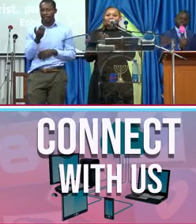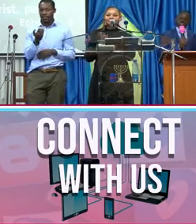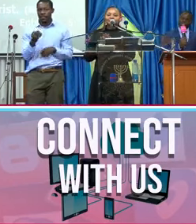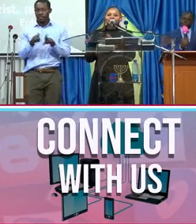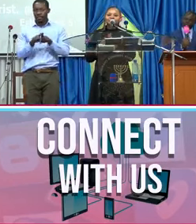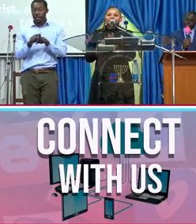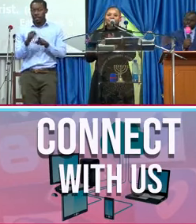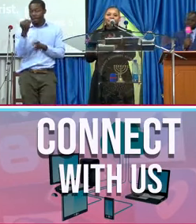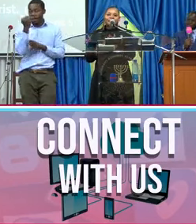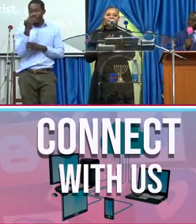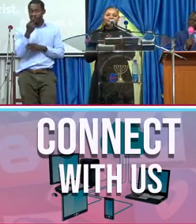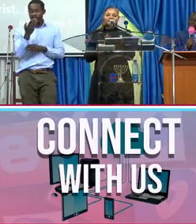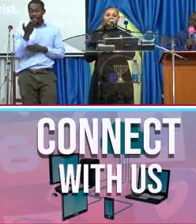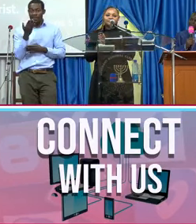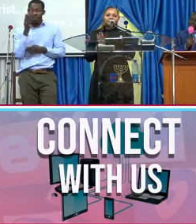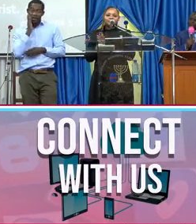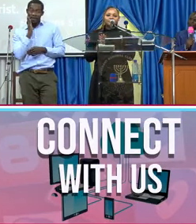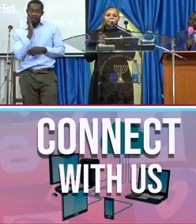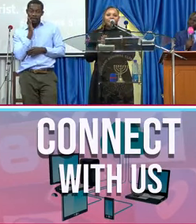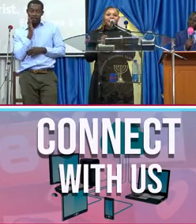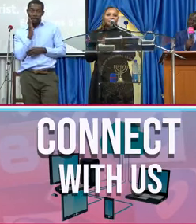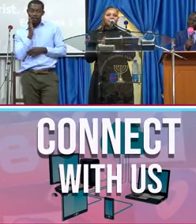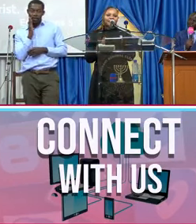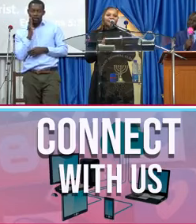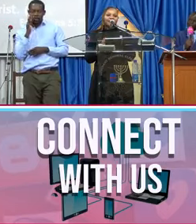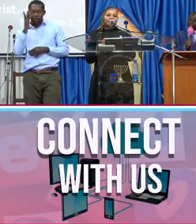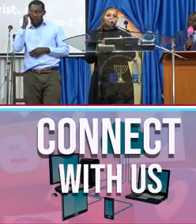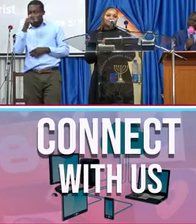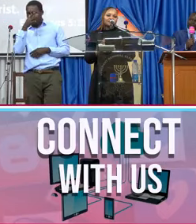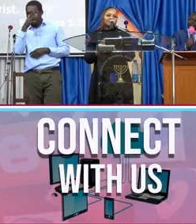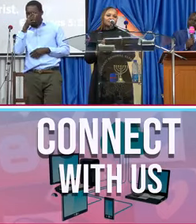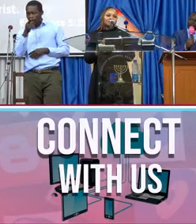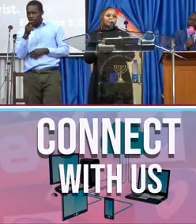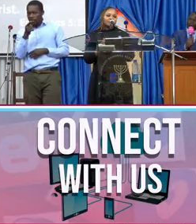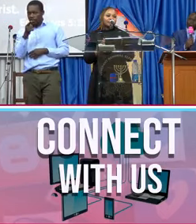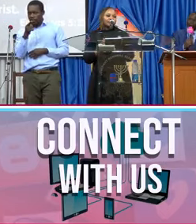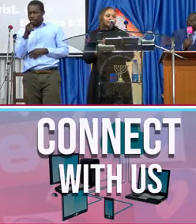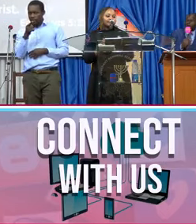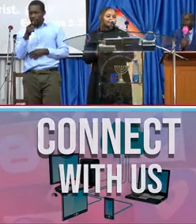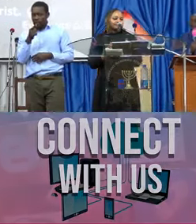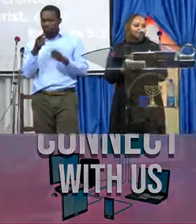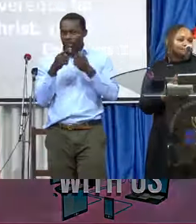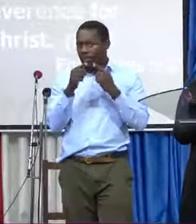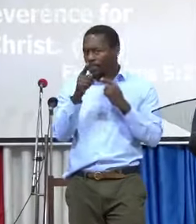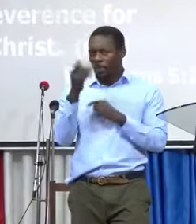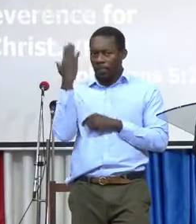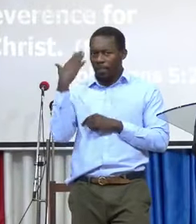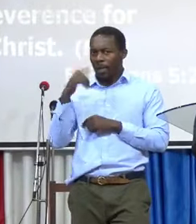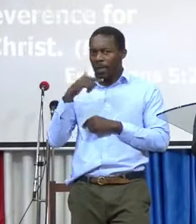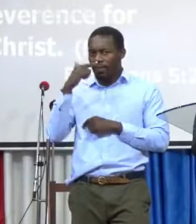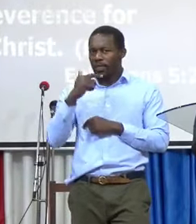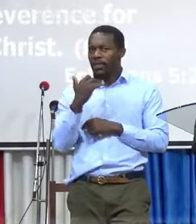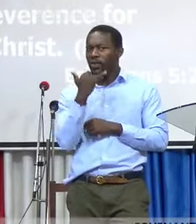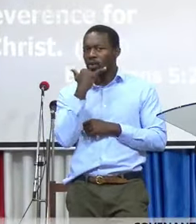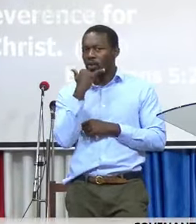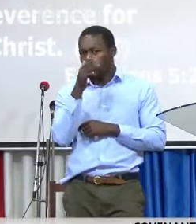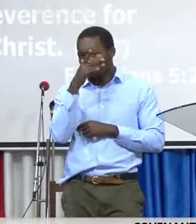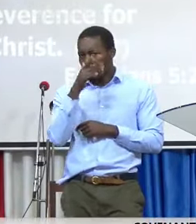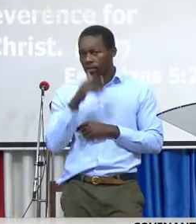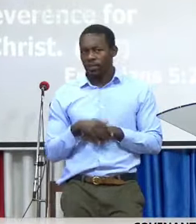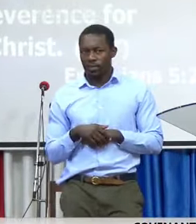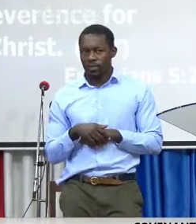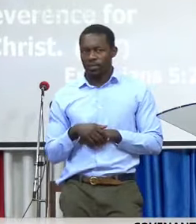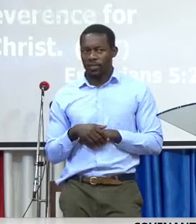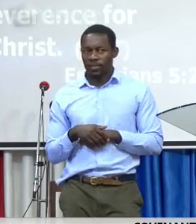na mtoto anakuuliza, Mami, Mama, why are you lying and you told us it is wrong to lie? Mbona wadanganya na ulituambia ni vibaya kudanganya?